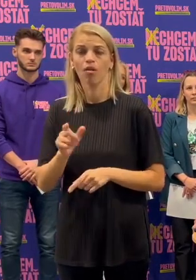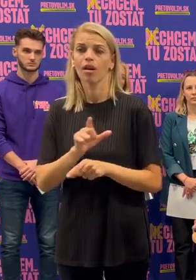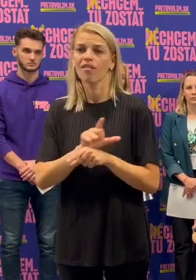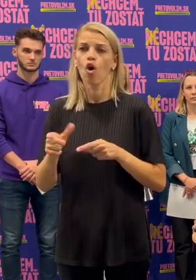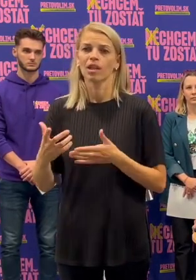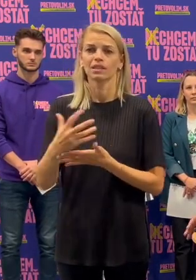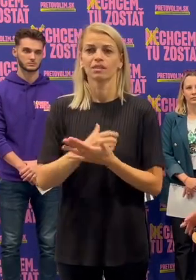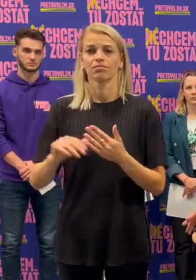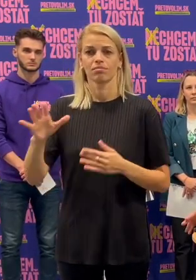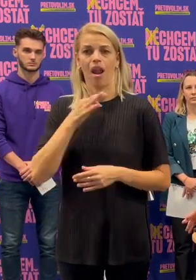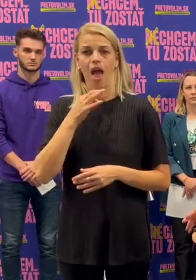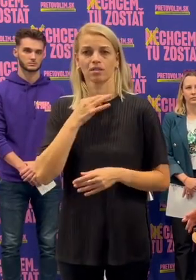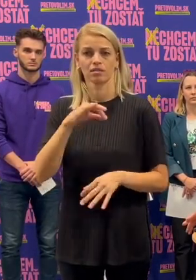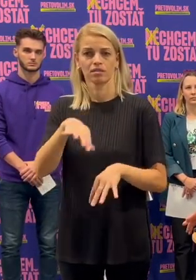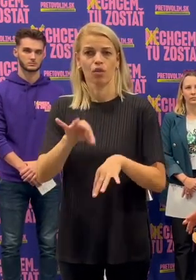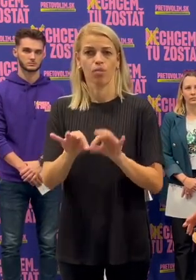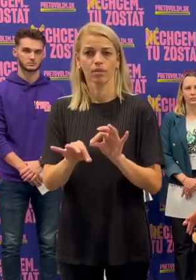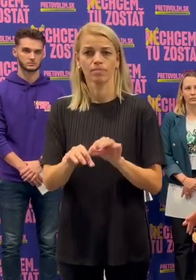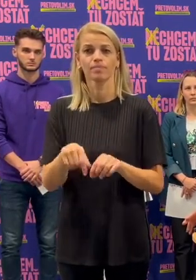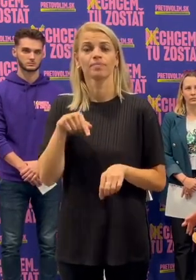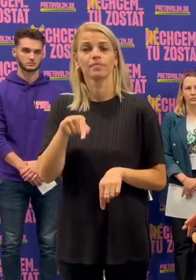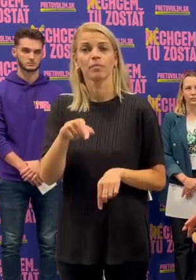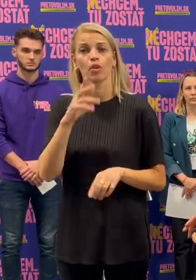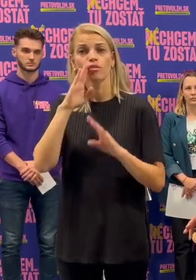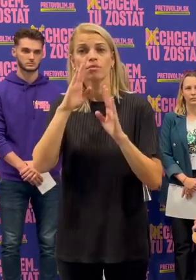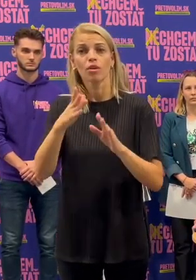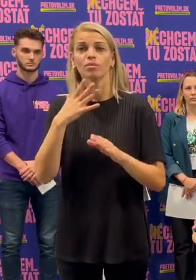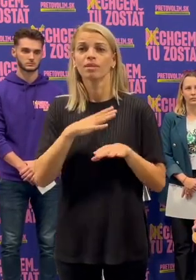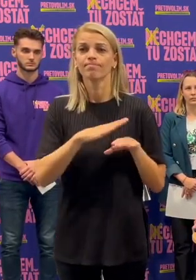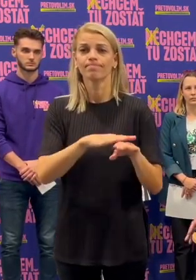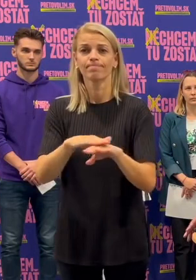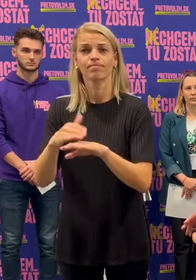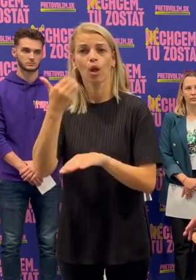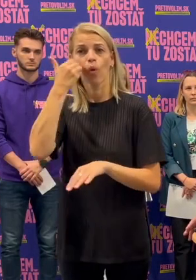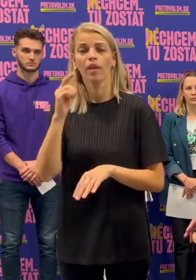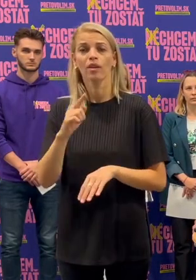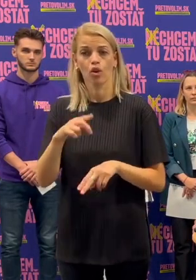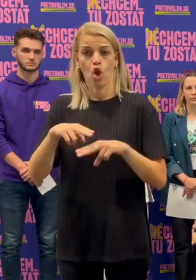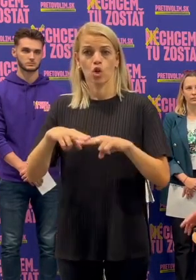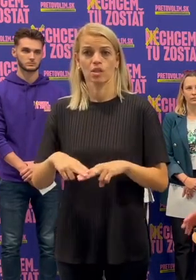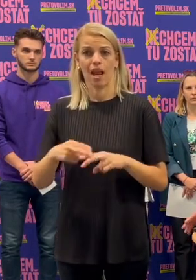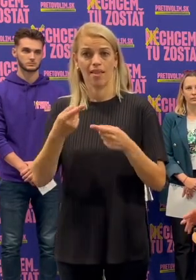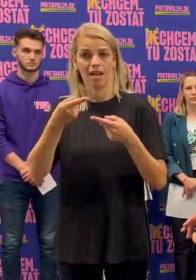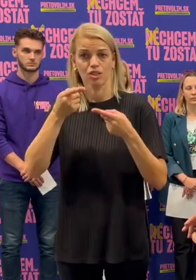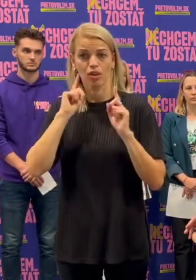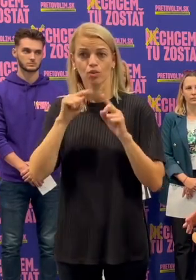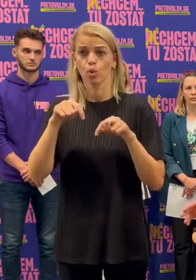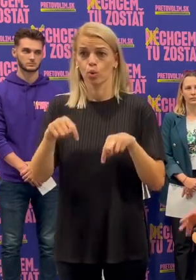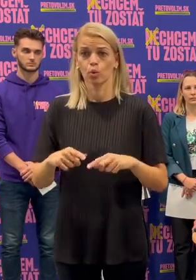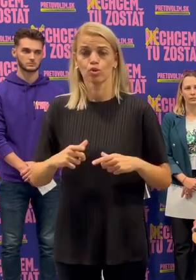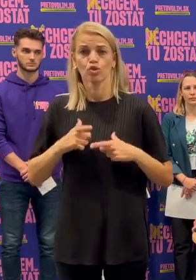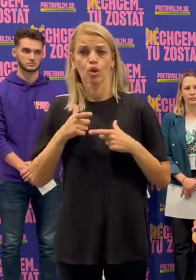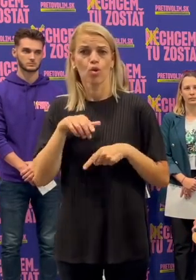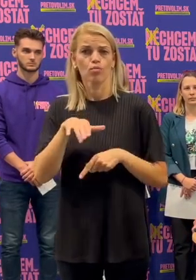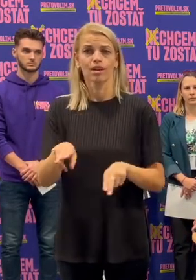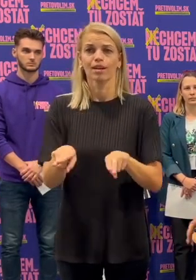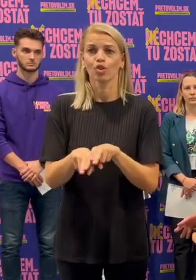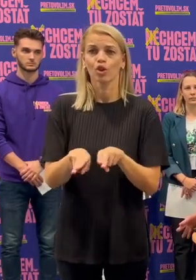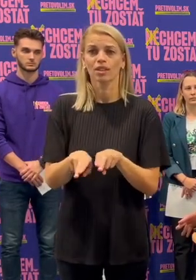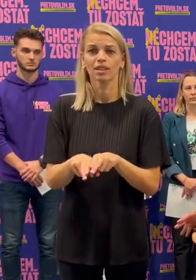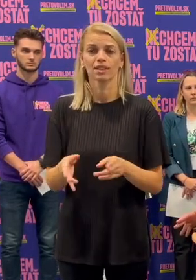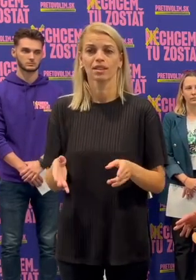využitý ich hlas. A týmto smerom by som rád apeloval na ľudí, ktorí zostali na Slovensku, ktorí tu sú, žijú, tu majú tu založené rodiny